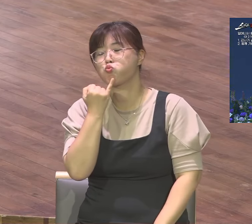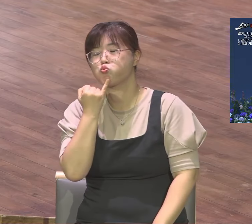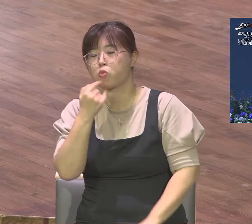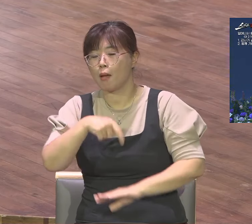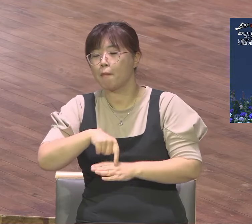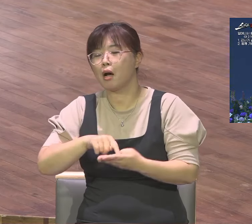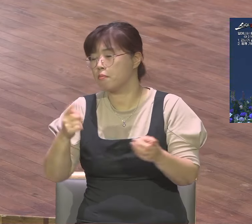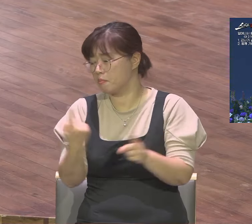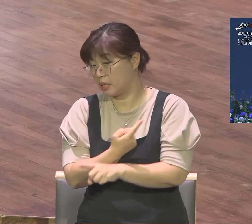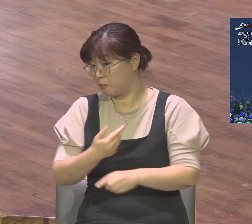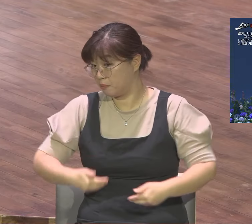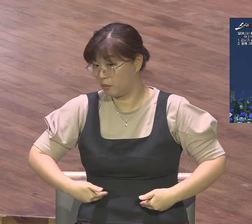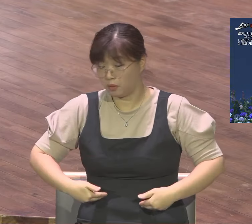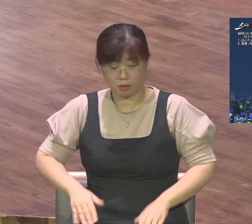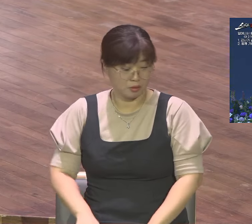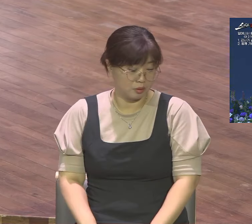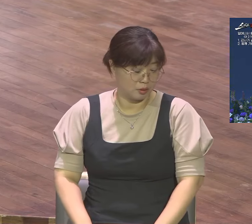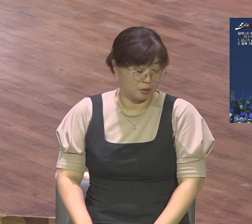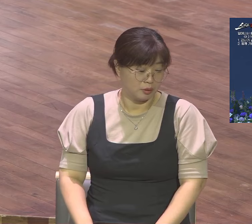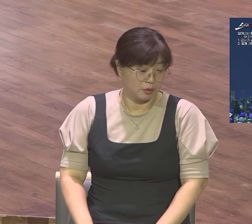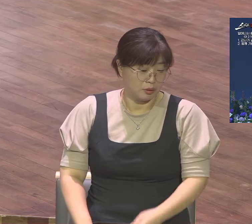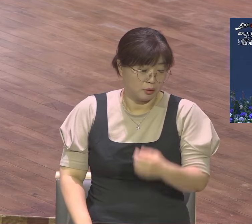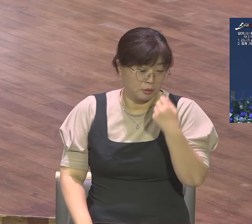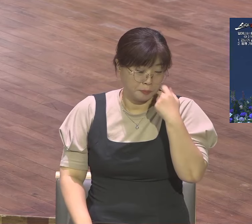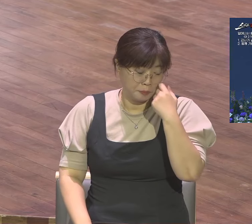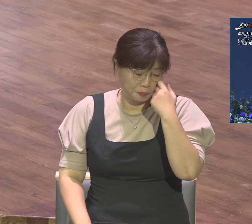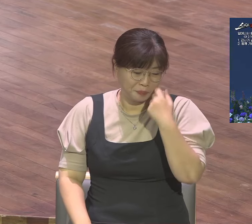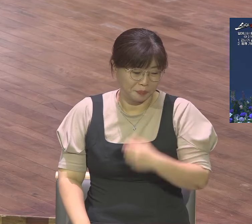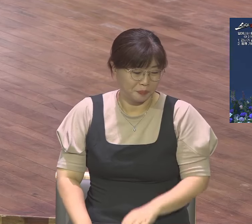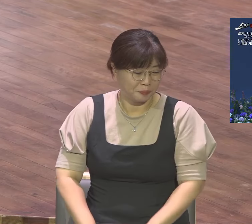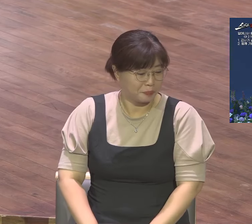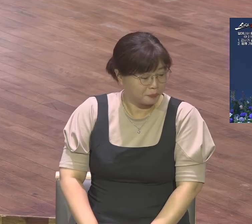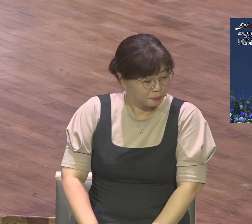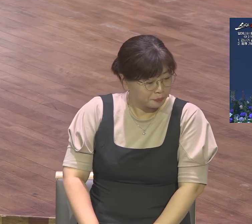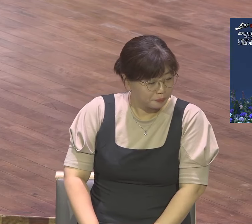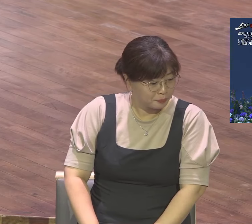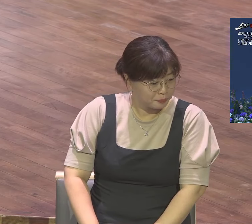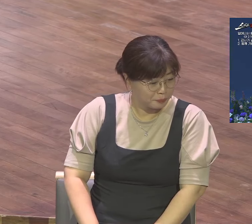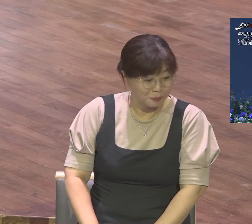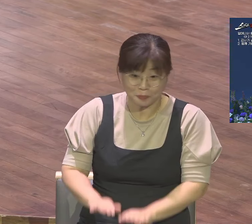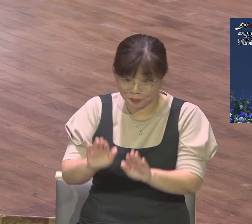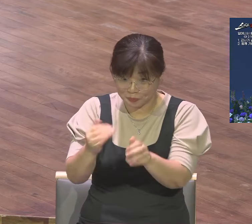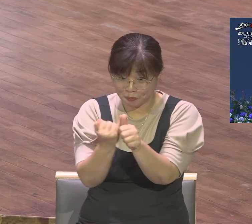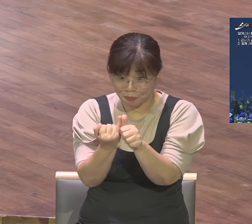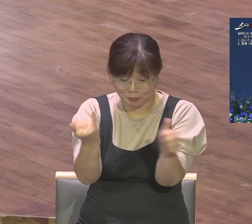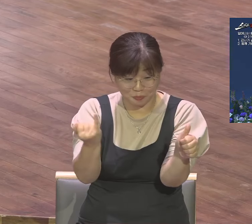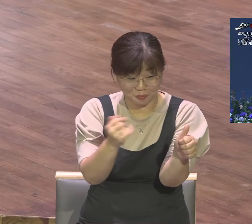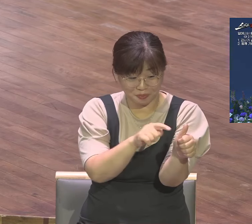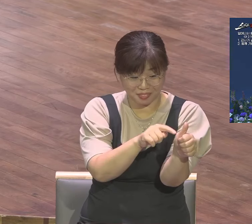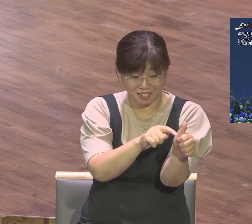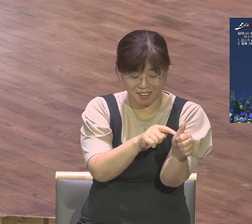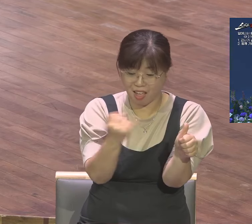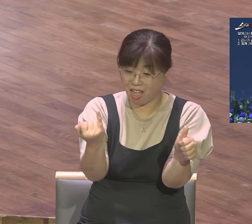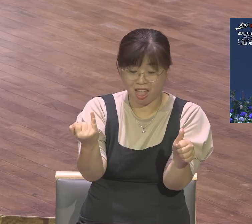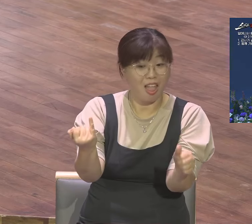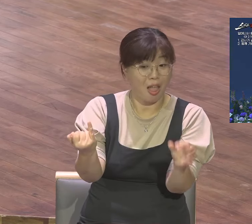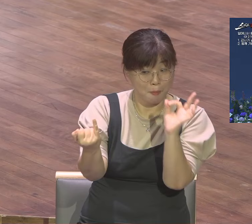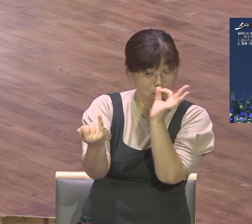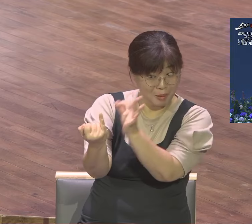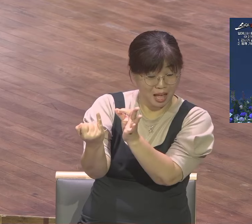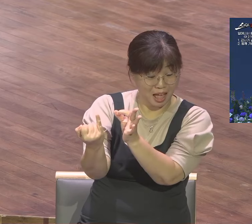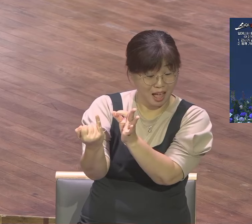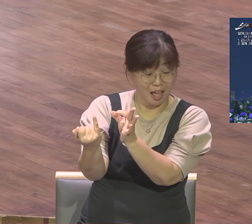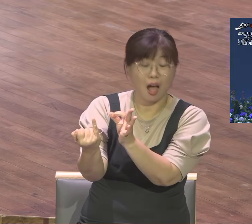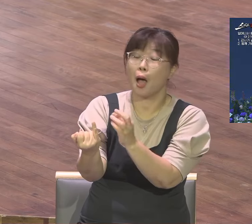여인 중에 의엿본 자야, 내 사랑아, 내 사랑아, 너는 의엿보고 의엿보다. 나의 사랑하는